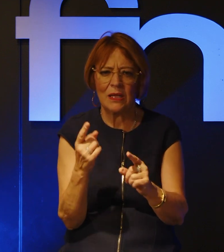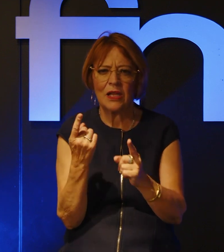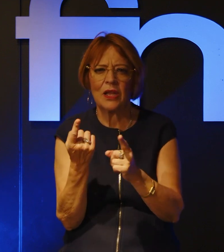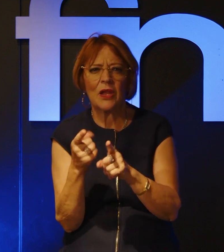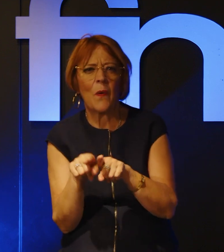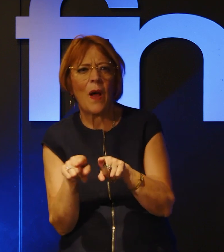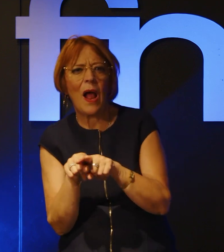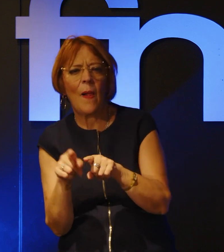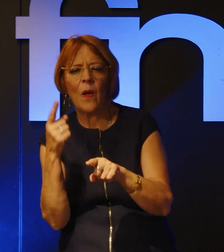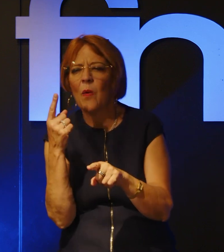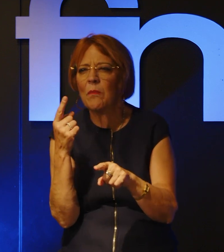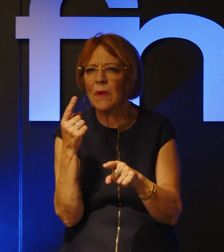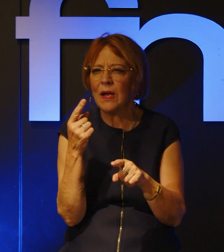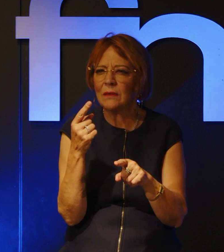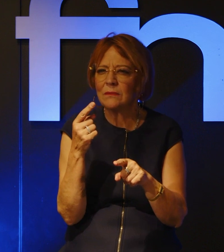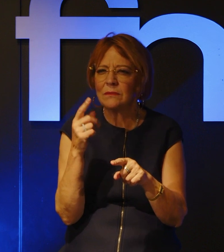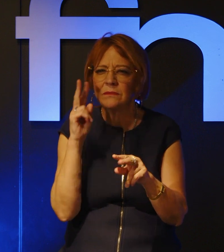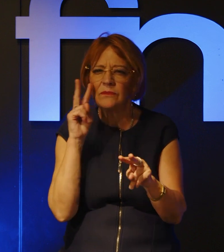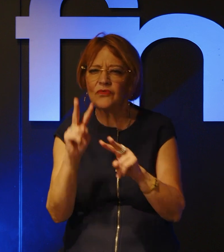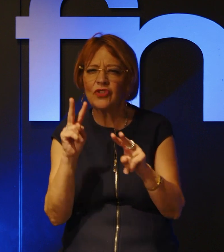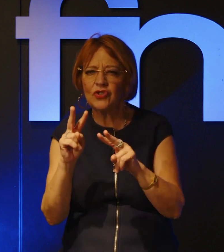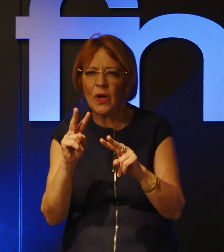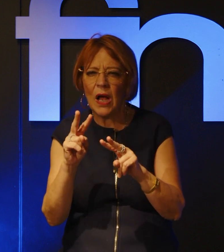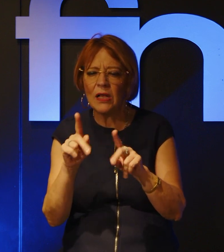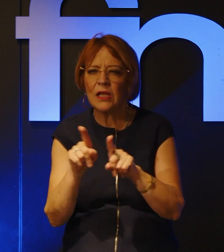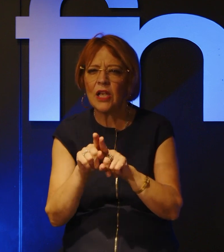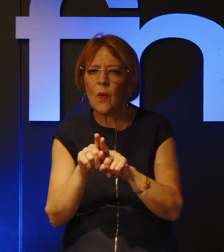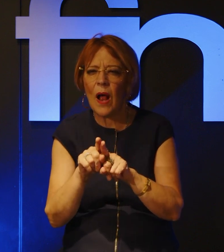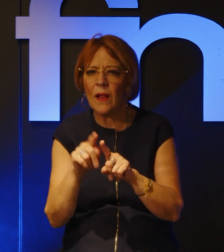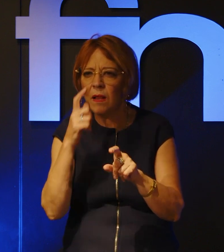vác uma sofisticação visual tão grande que